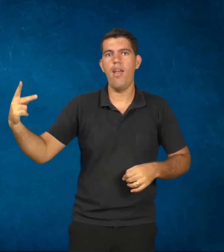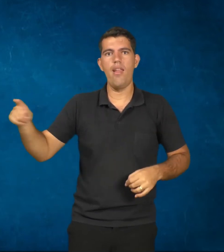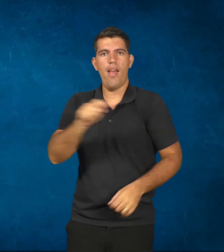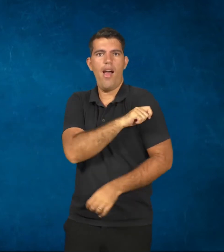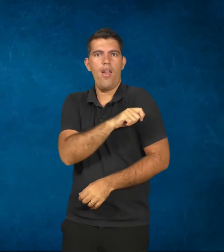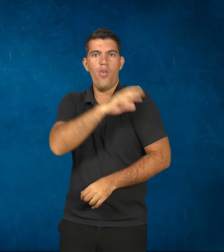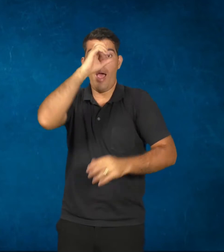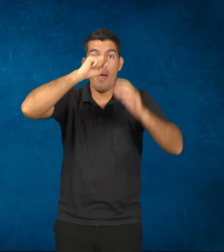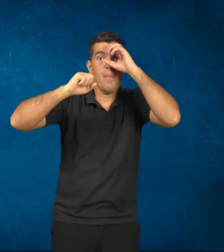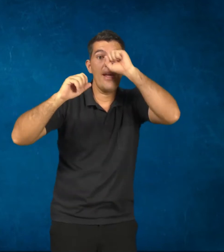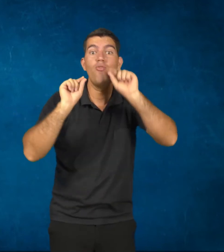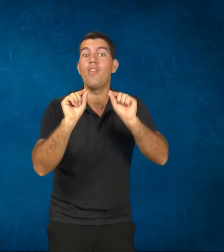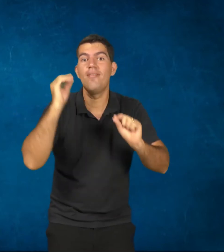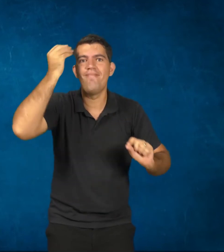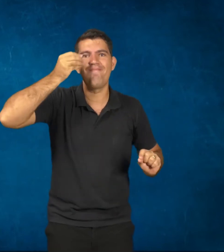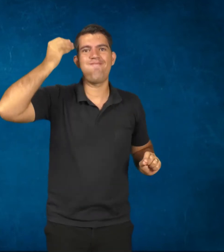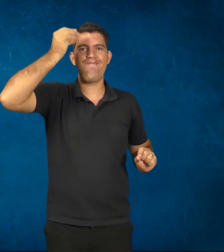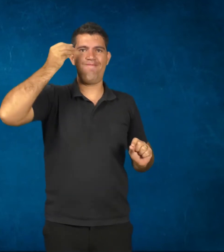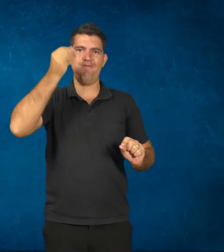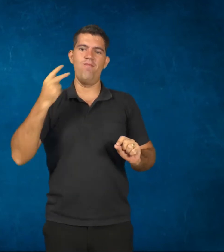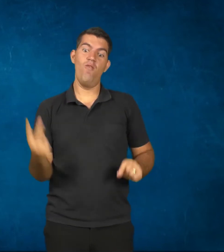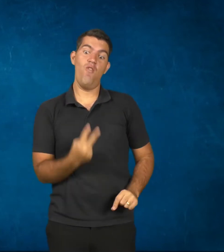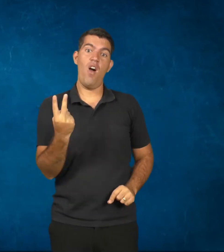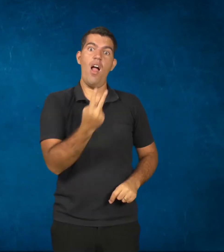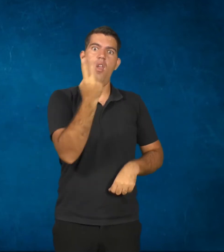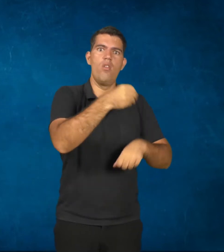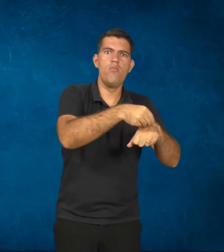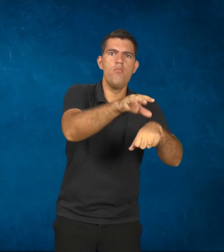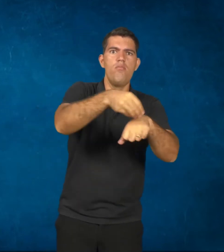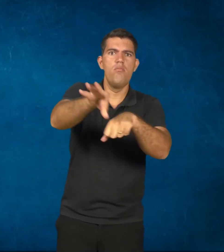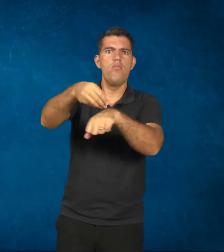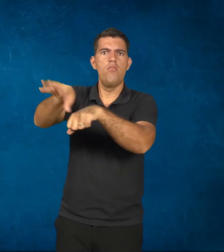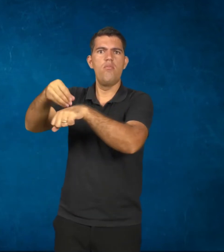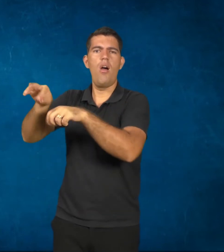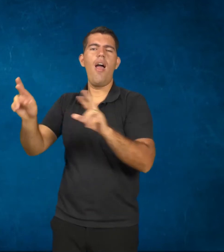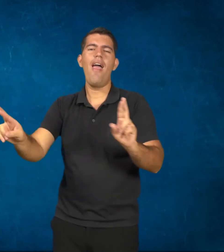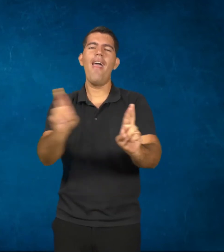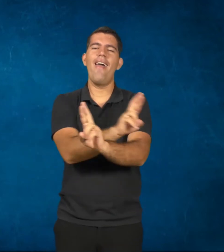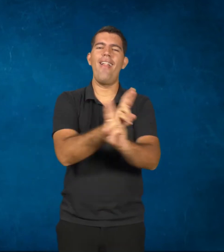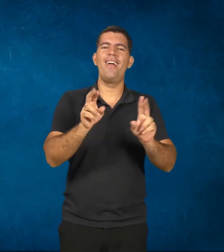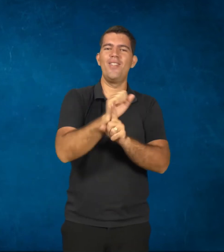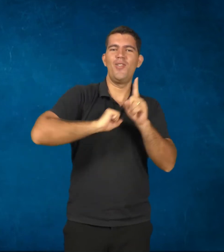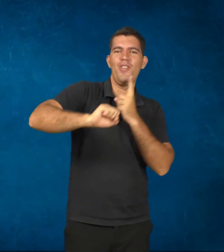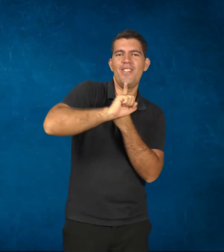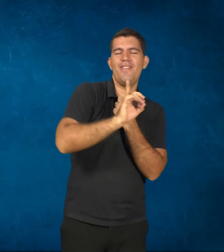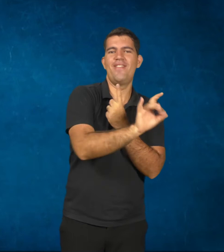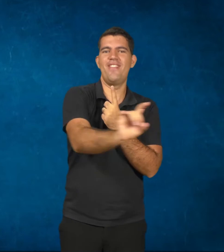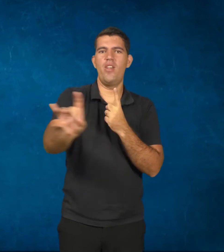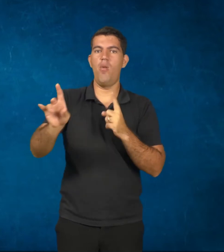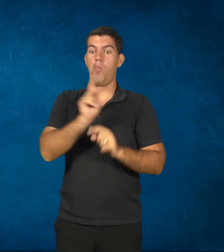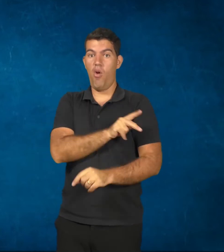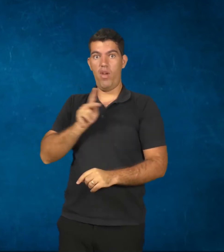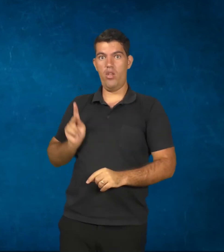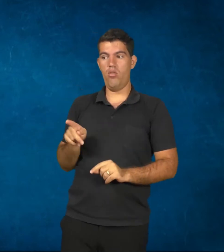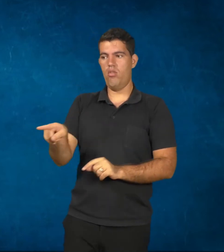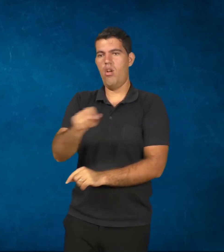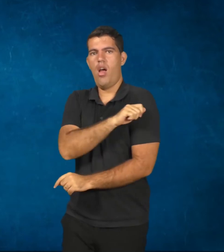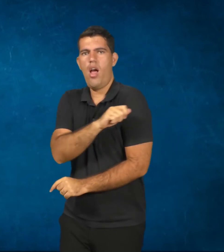pela convivência e os valores transmitidos pelas relações sociais, professor e aluno,